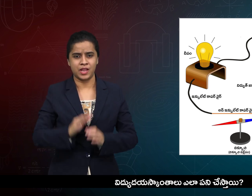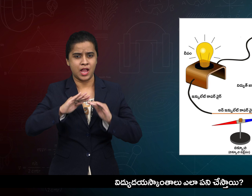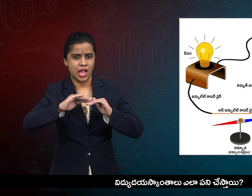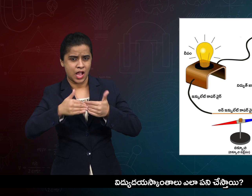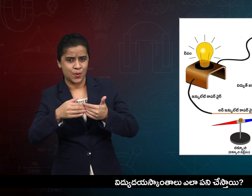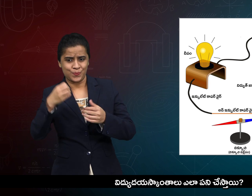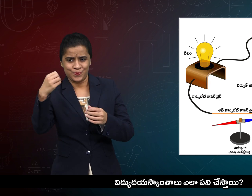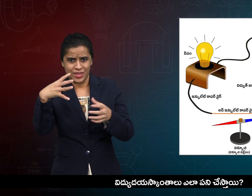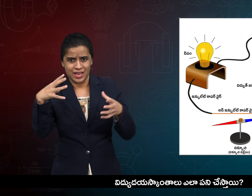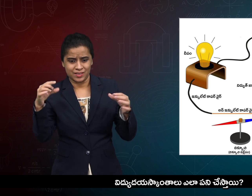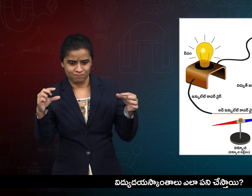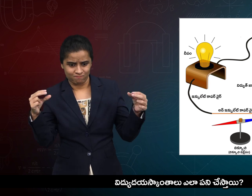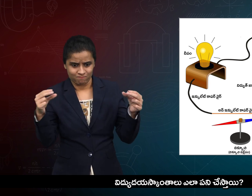విద్యుదయస్కాంతాలు ఎలా పనిచేస్తాయి?